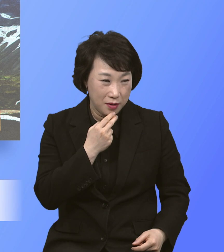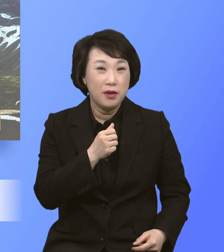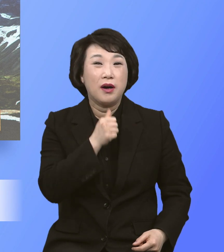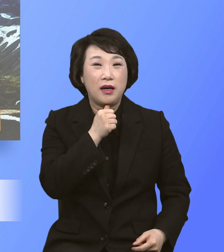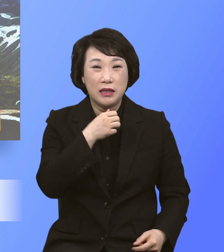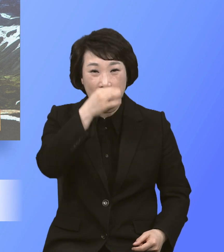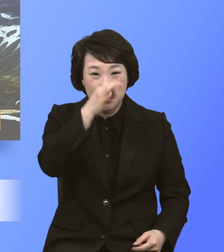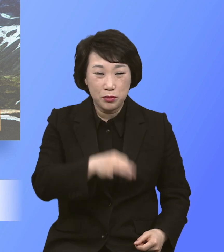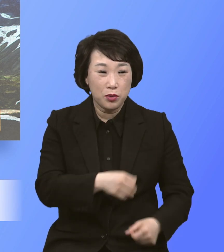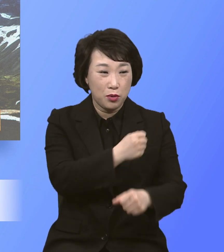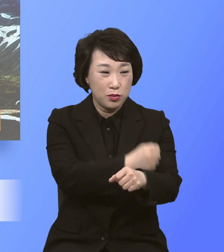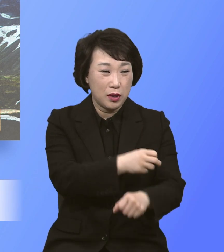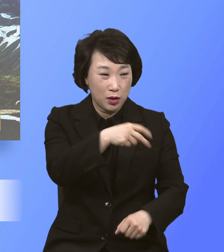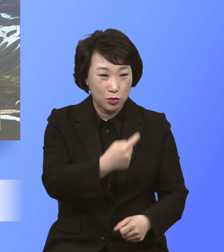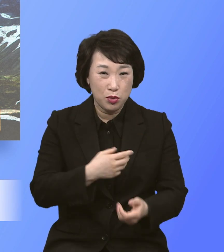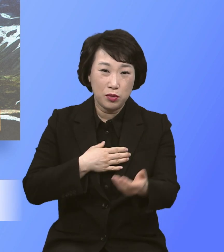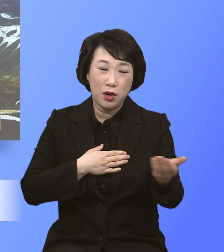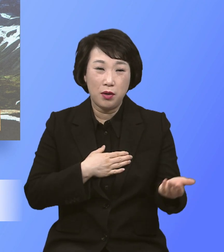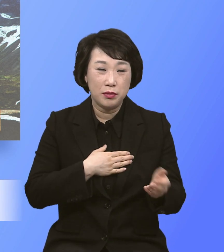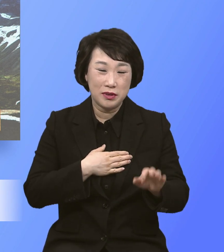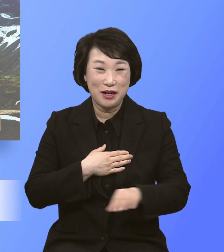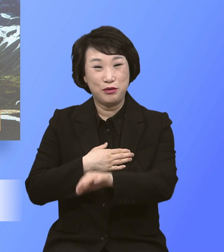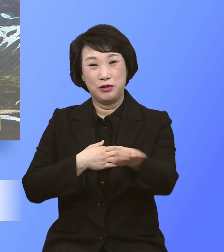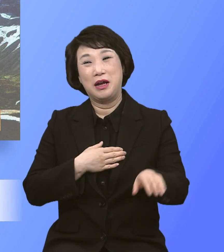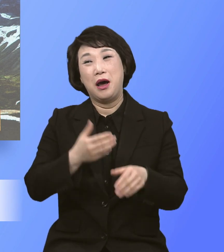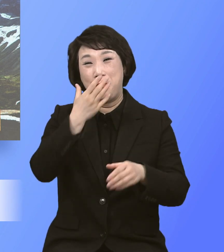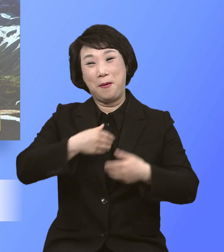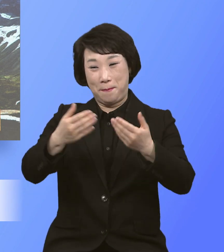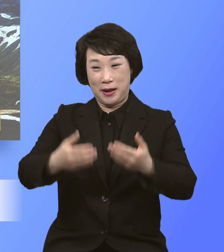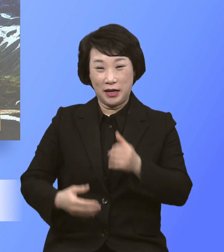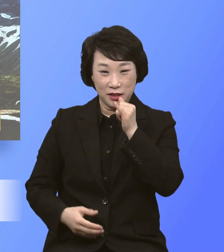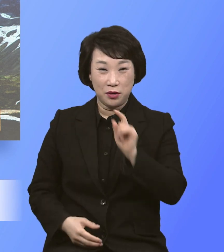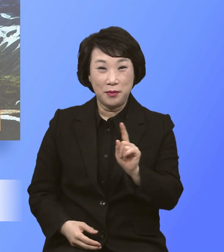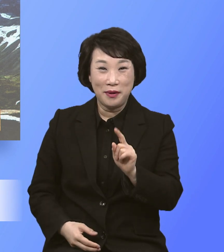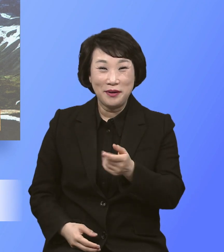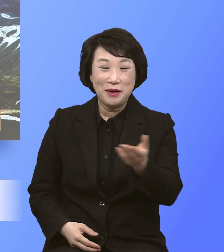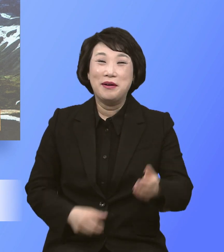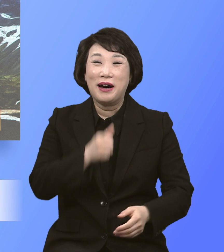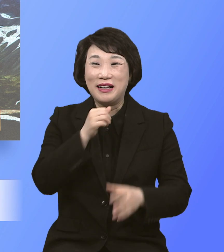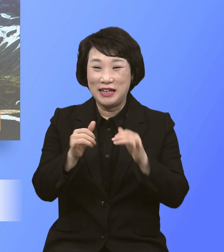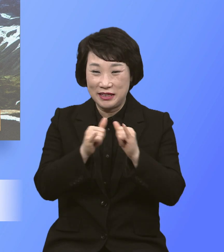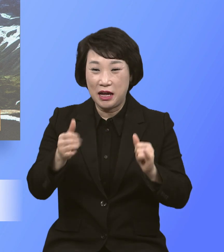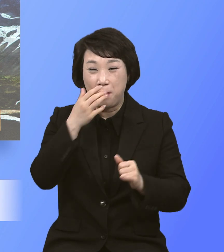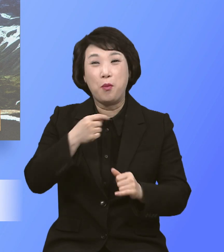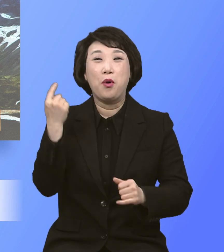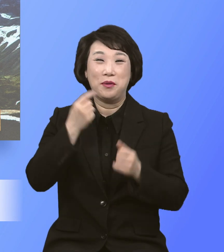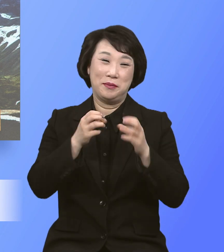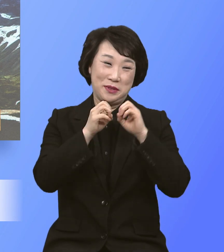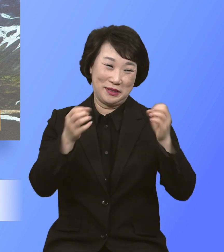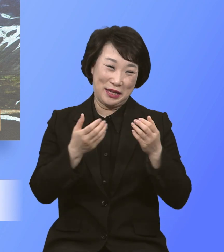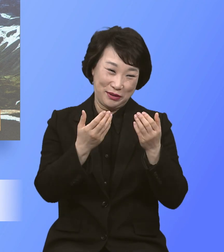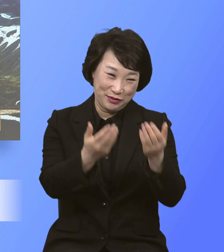가난하고 힘들어도 우리가 복이 뭐냐? 가난한 자에게 복음을,